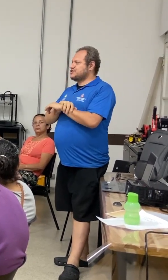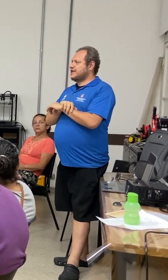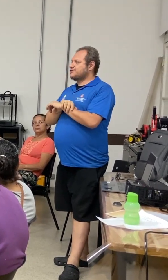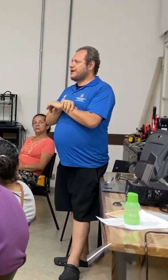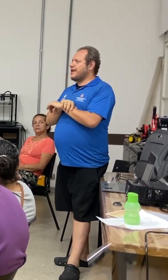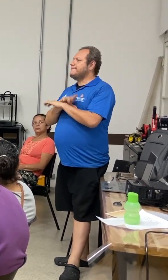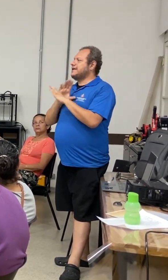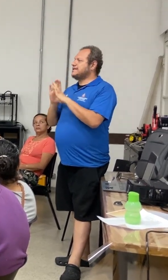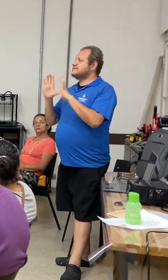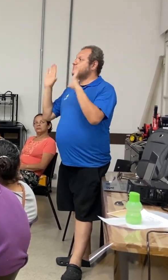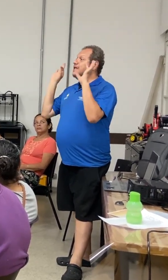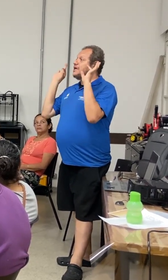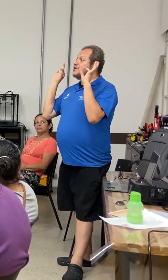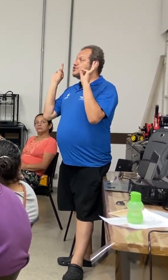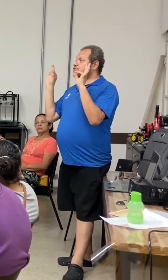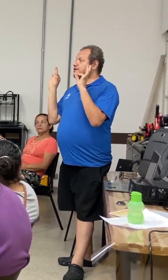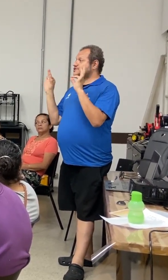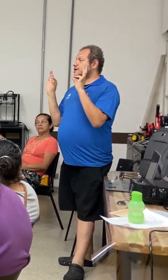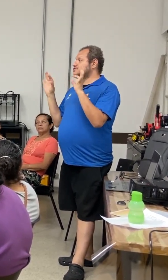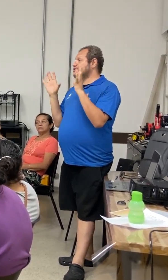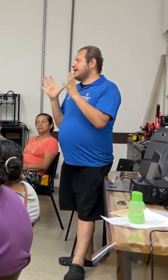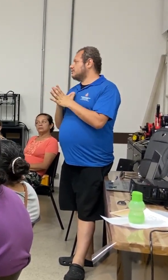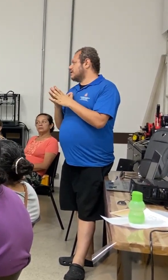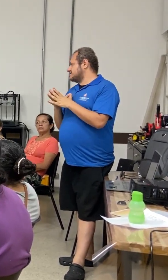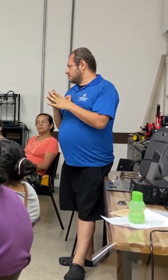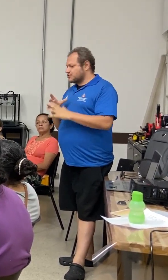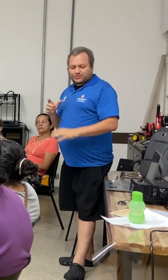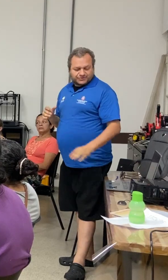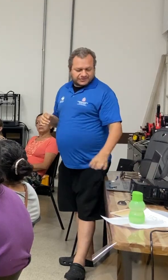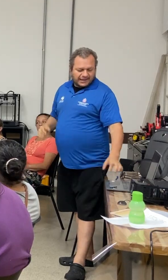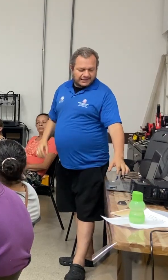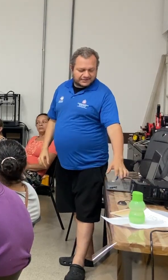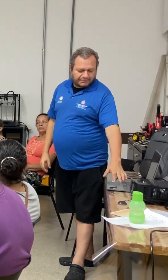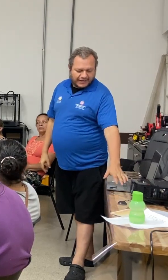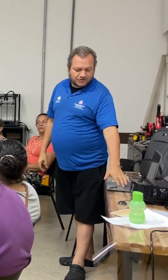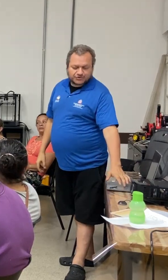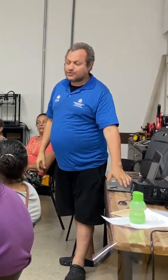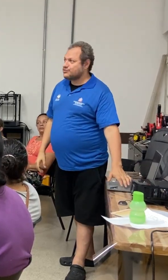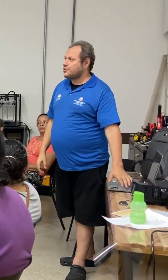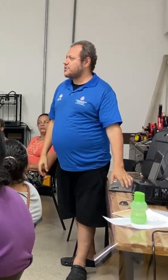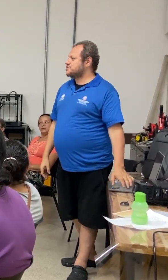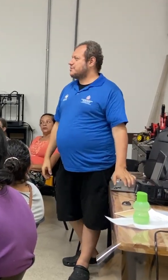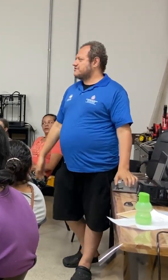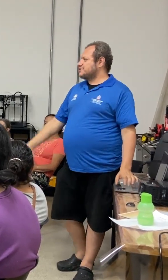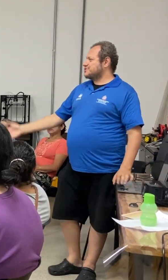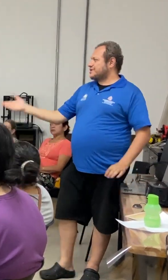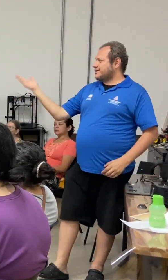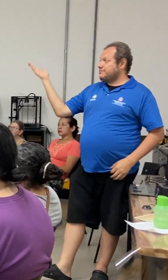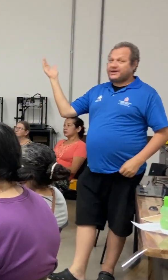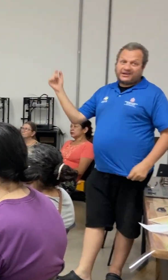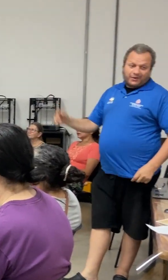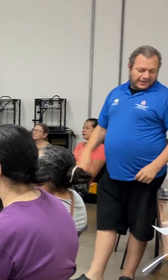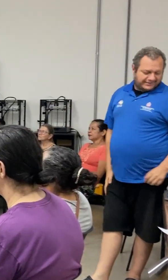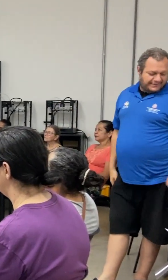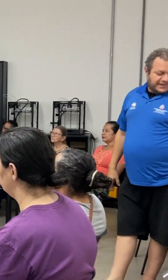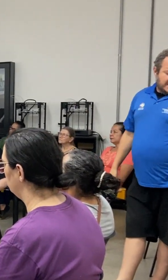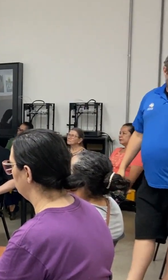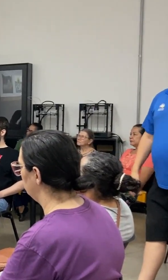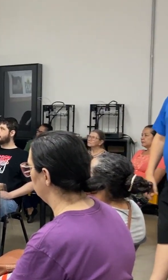direto para lá, beleza? Instituto Nacional de Educação do SUS, que é esse prédio suntuoso, maravilhoso aqui, imperial ainda, que no